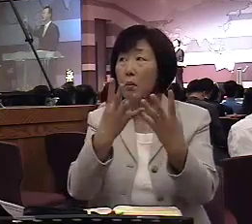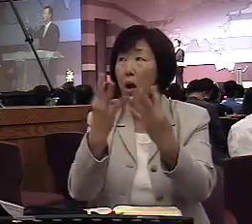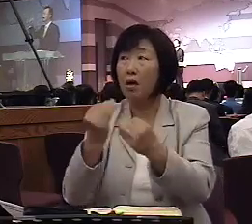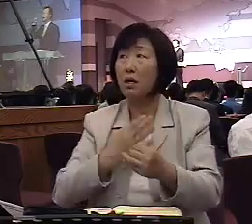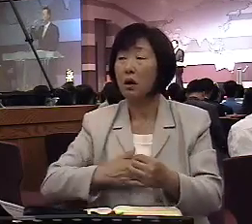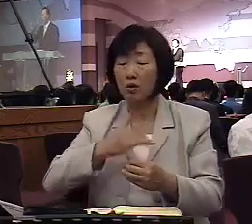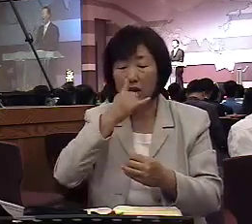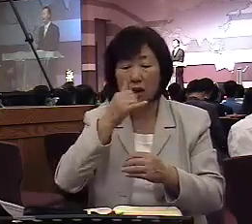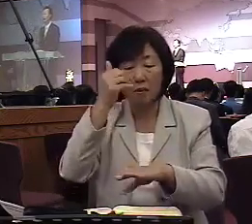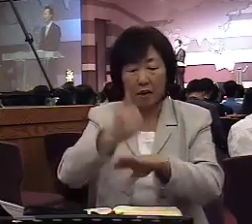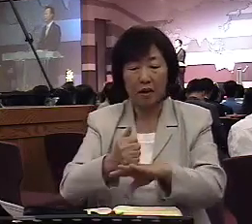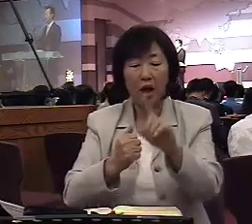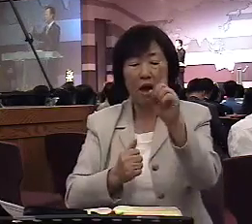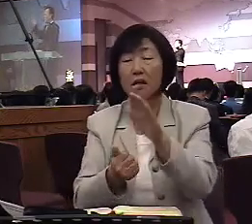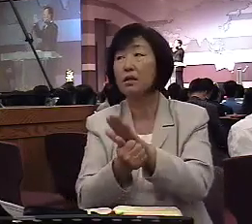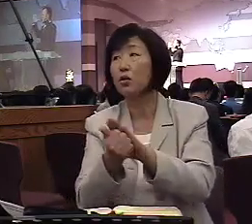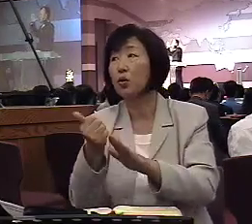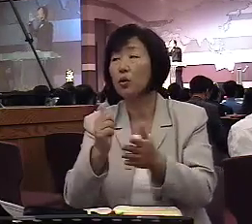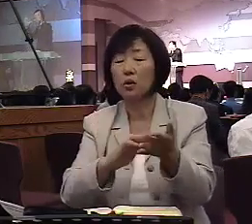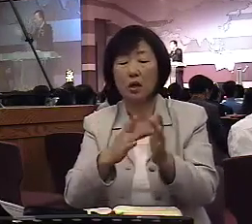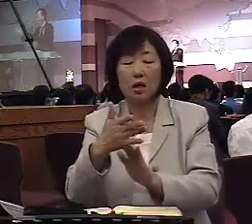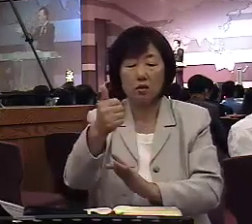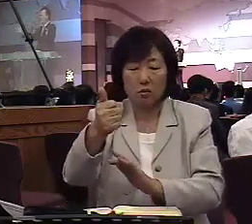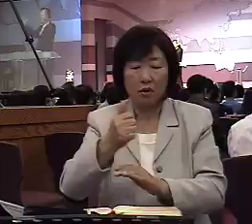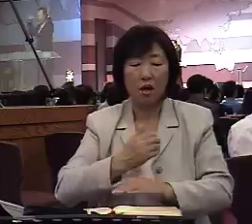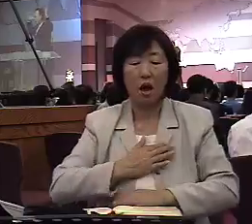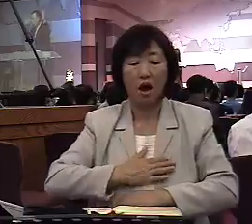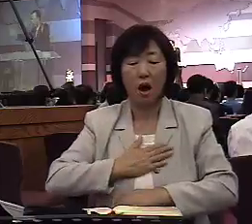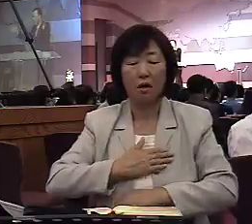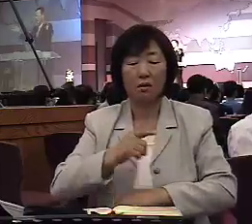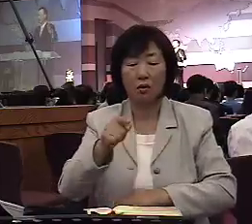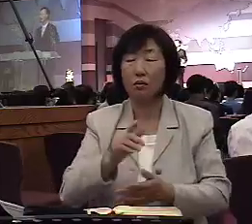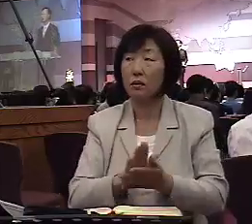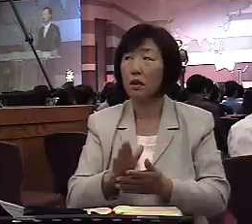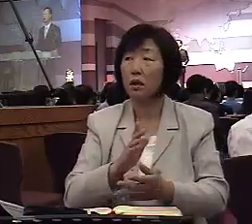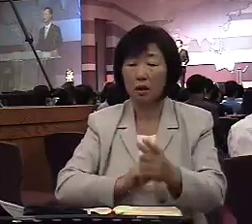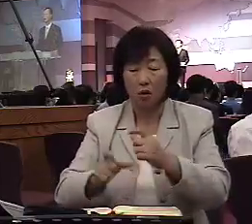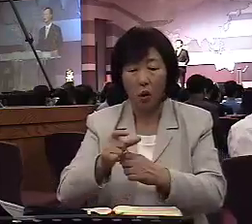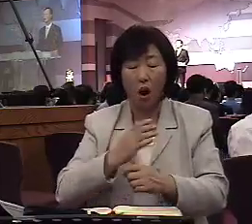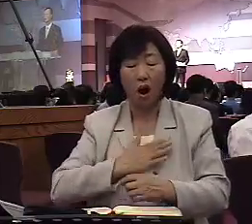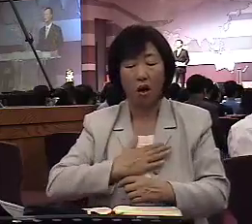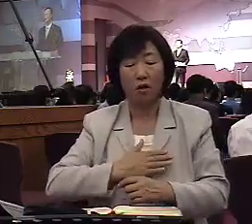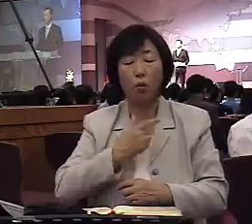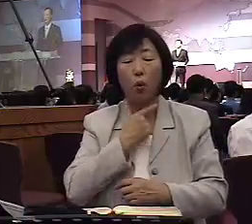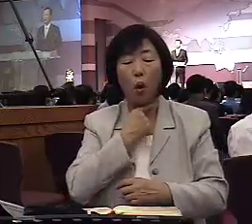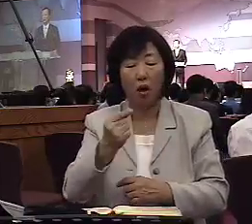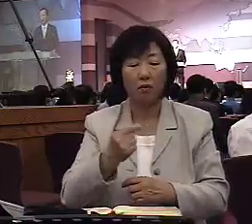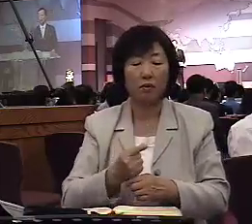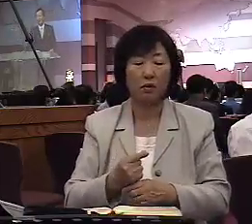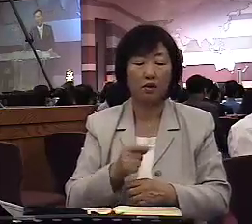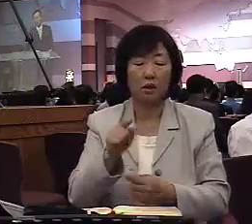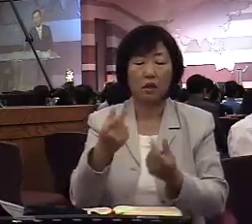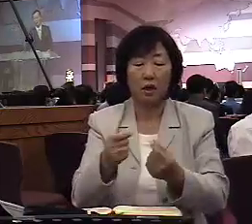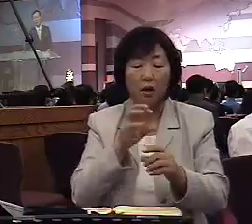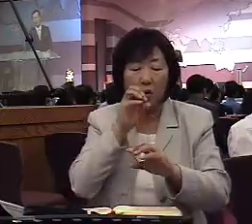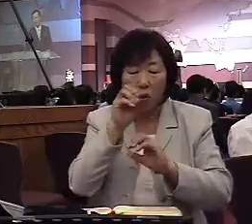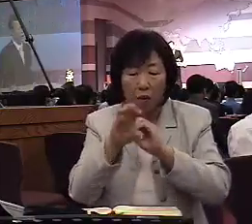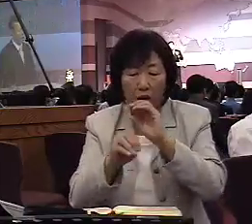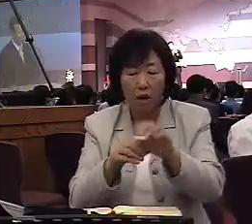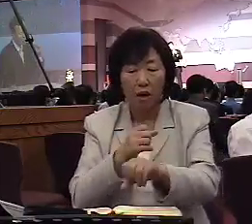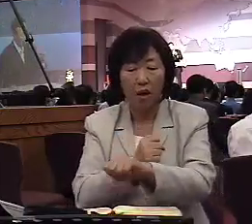한 가지 소원했는데 예수님을 아는 것입니다. 더 알기 원합니다. 그는 그렇게 고백을 하고